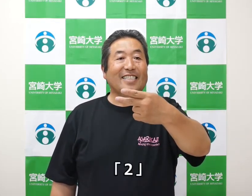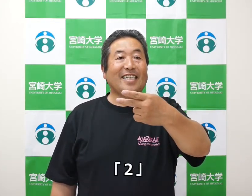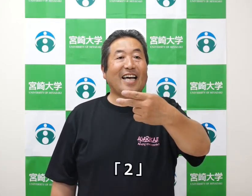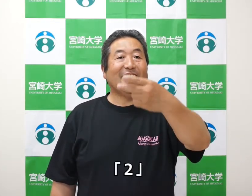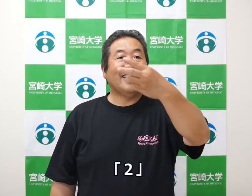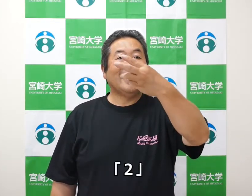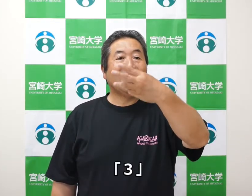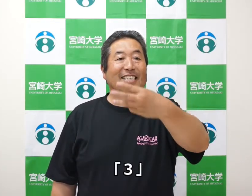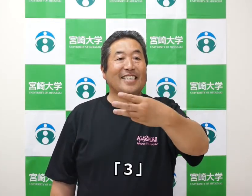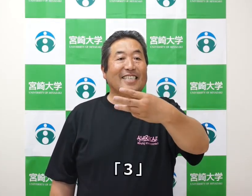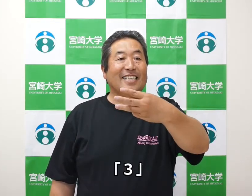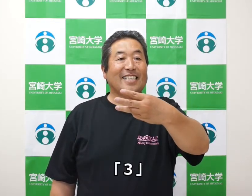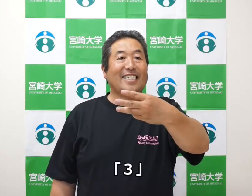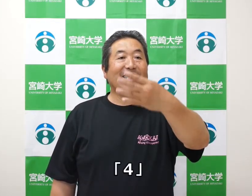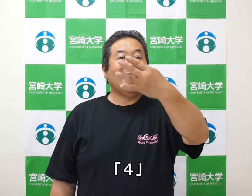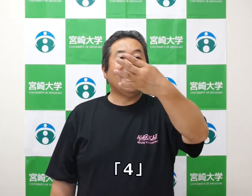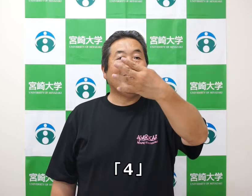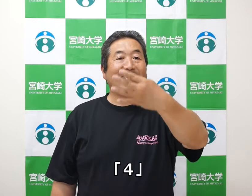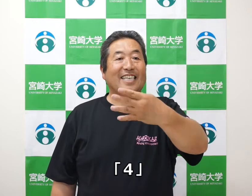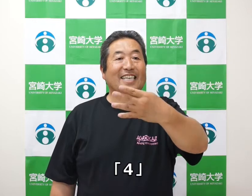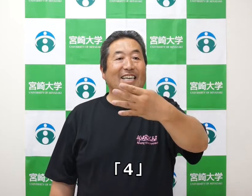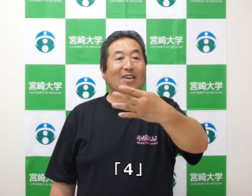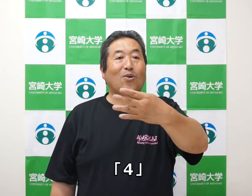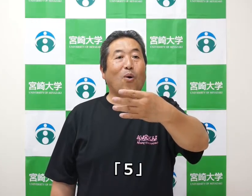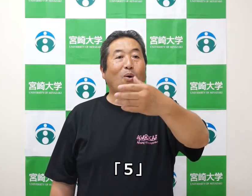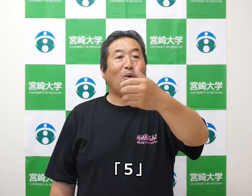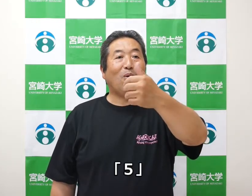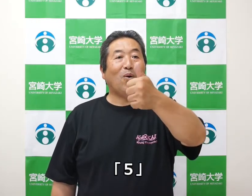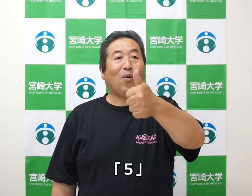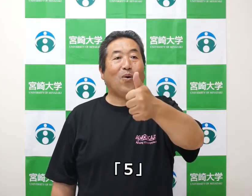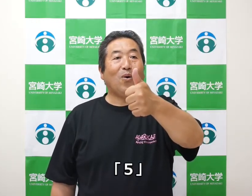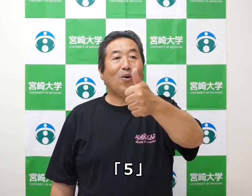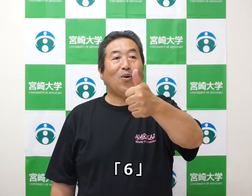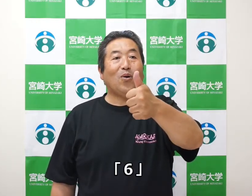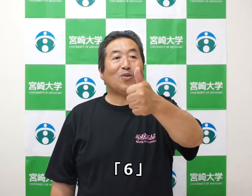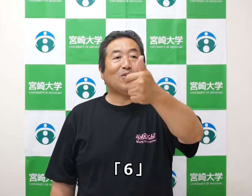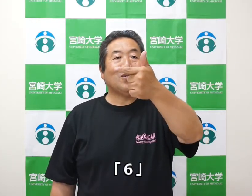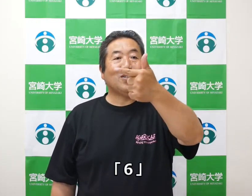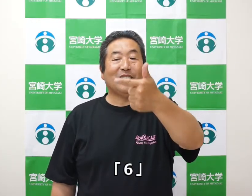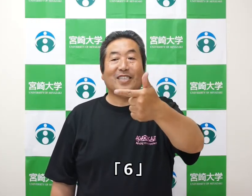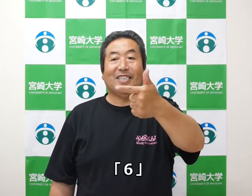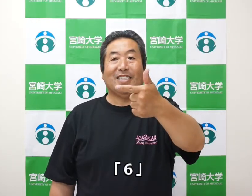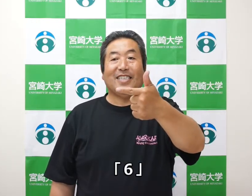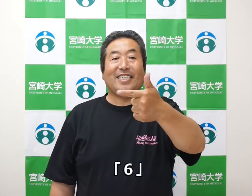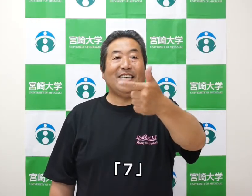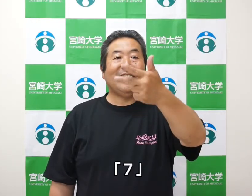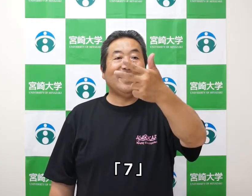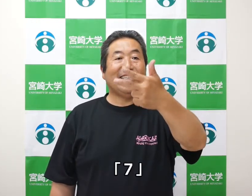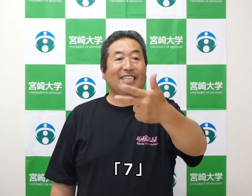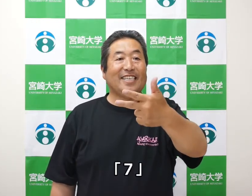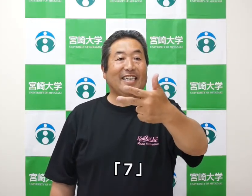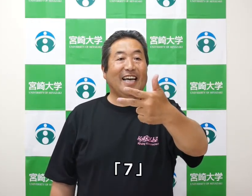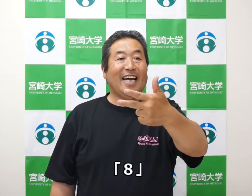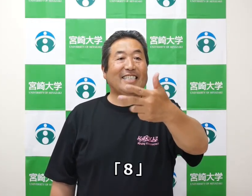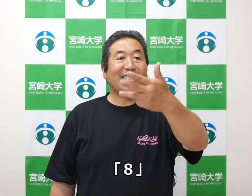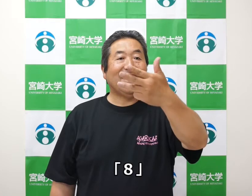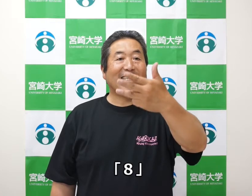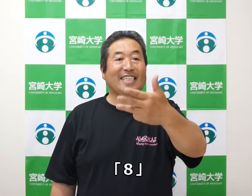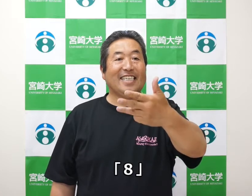3、4、5、6、7、8、